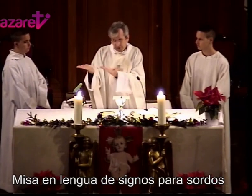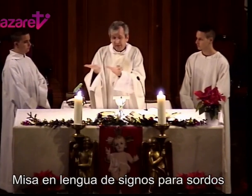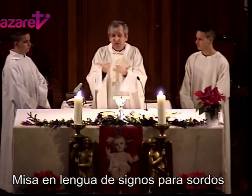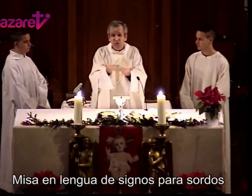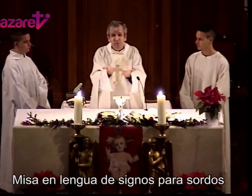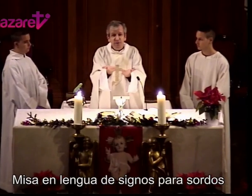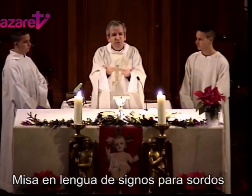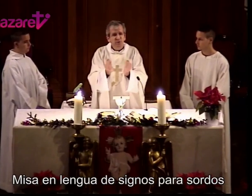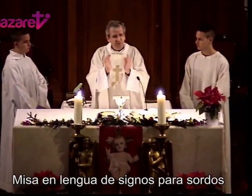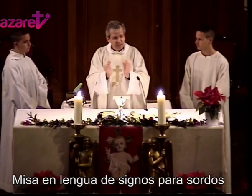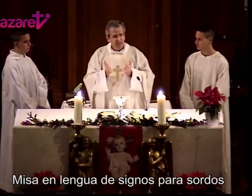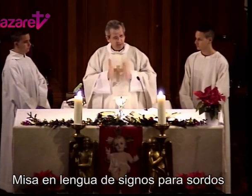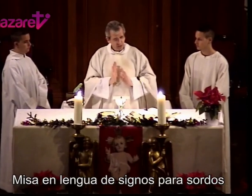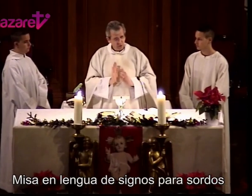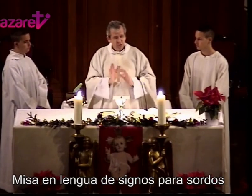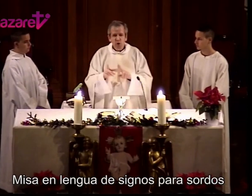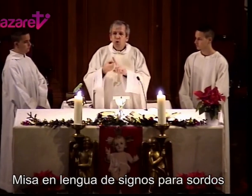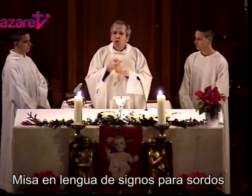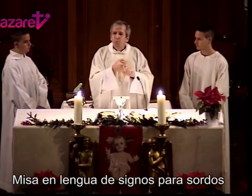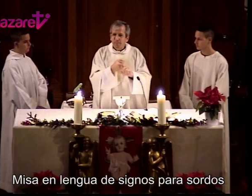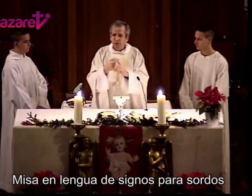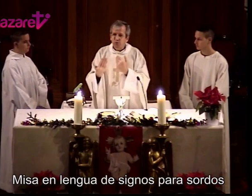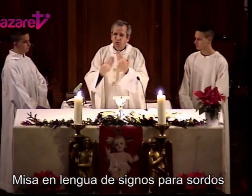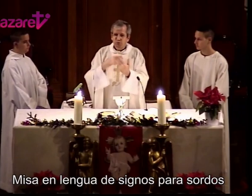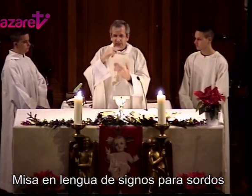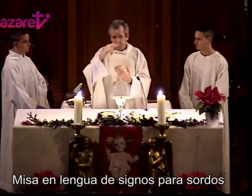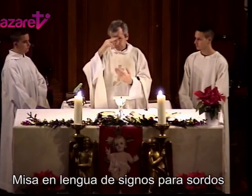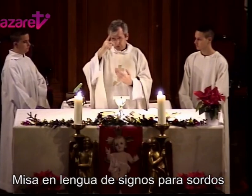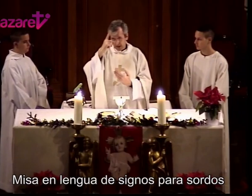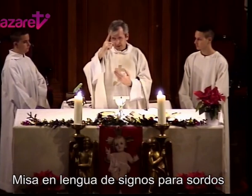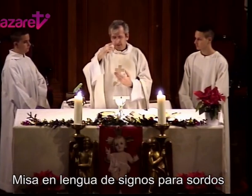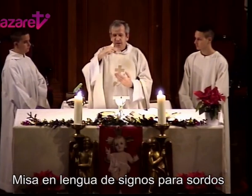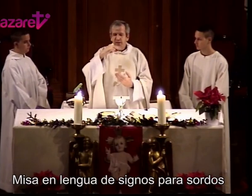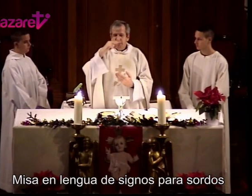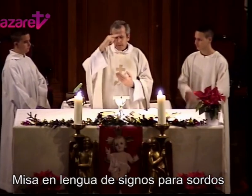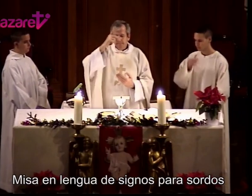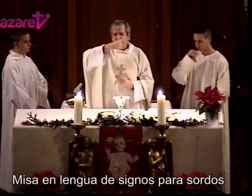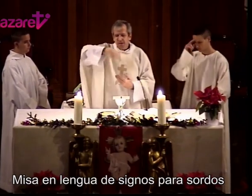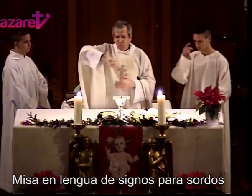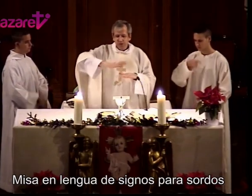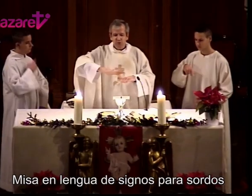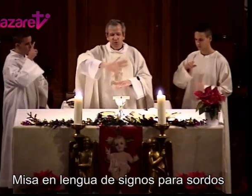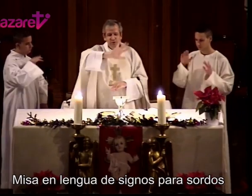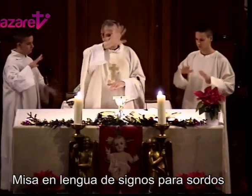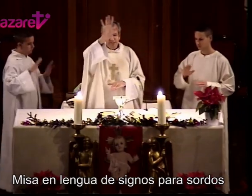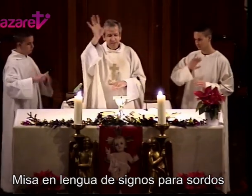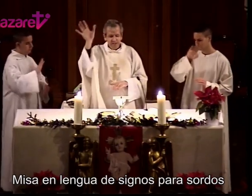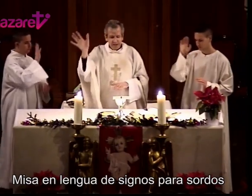que nos ha ofrecido de ser hijos, como hermanos nos atrevemos a decir: Padre nuestro que estás en el